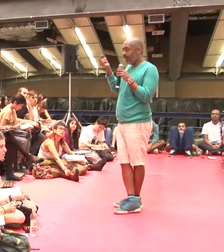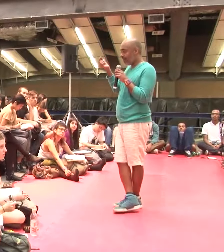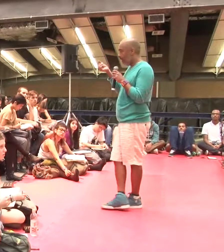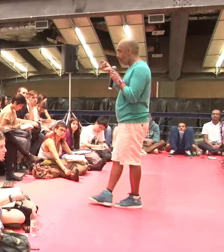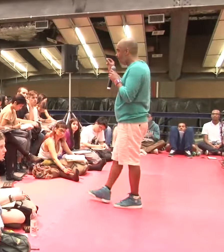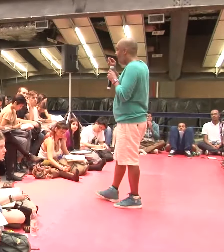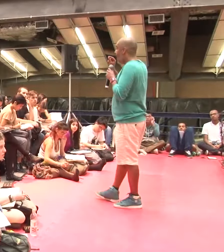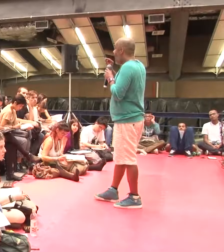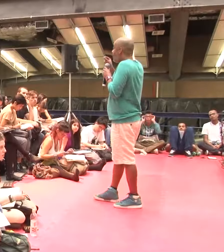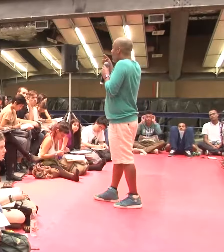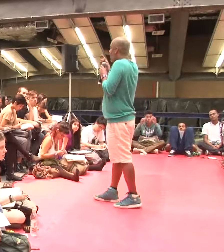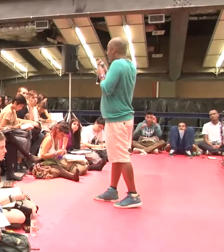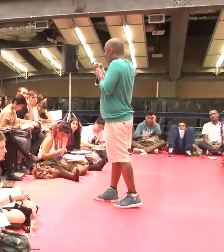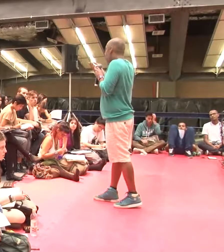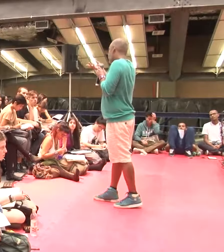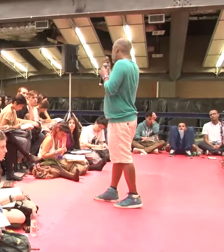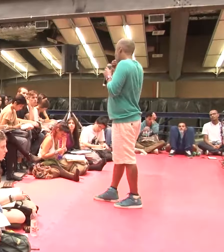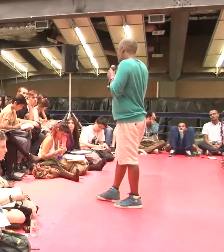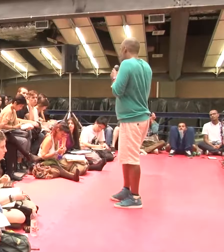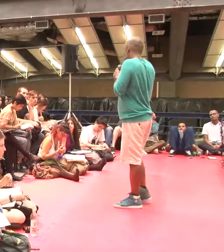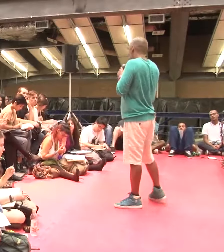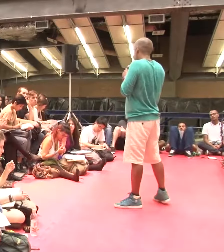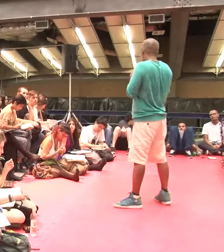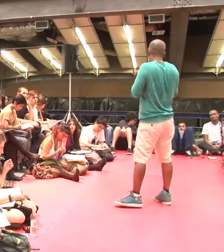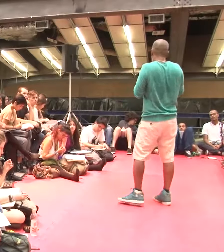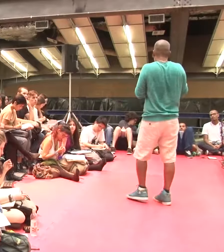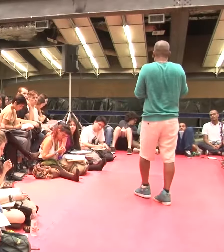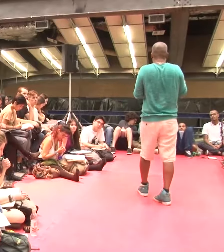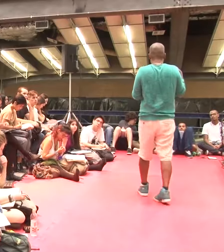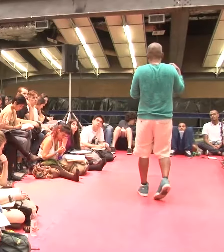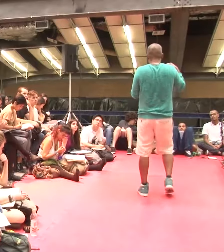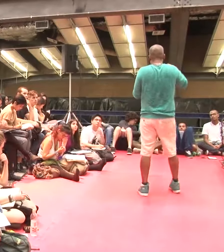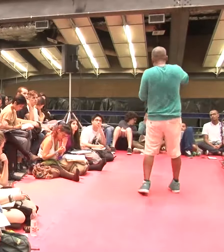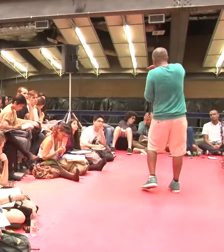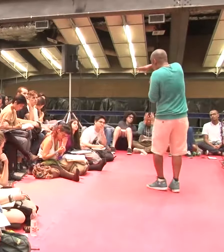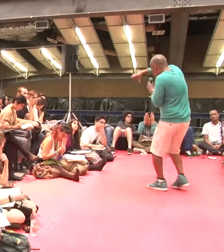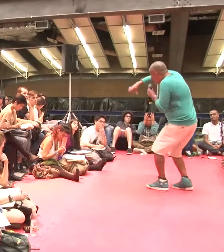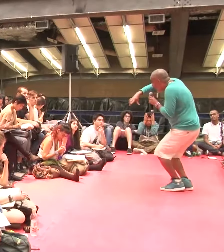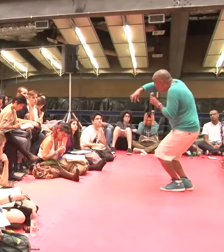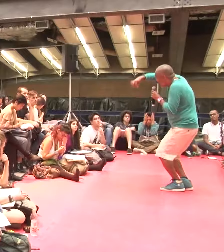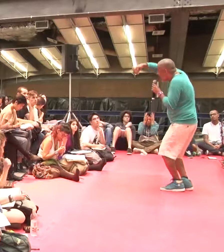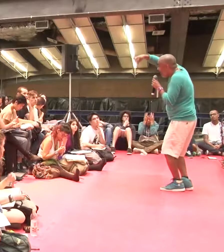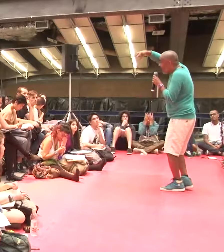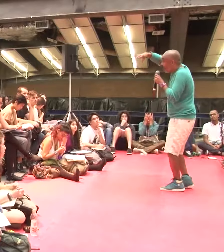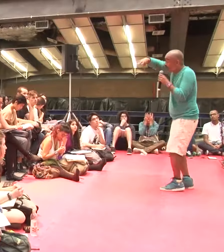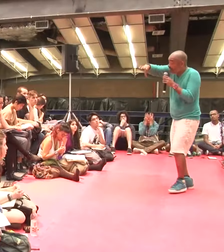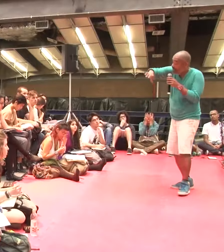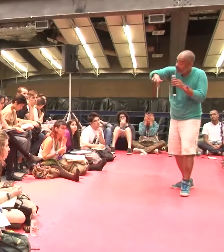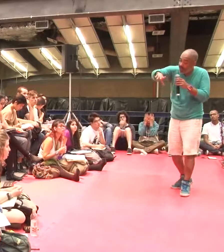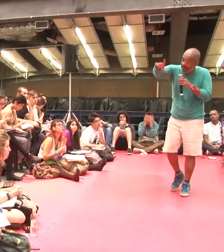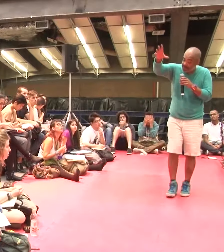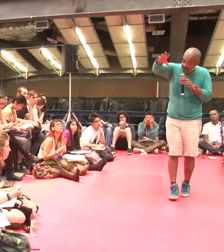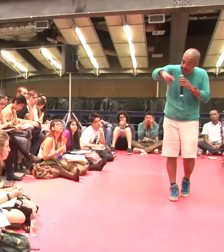Interessa, por exemplo, ao narrador, no caso, ao autor Luiz Azevedo, pensar, ele é como se